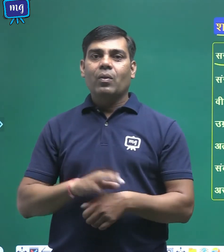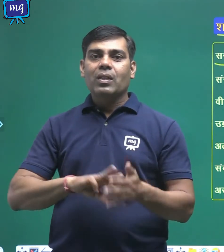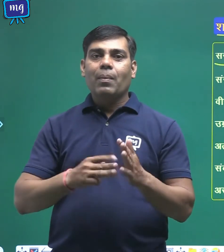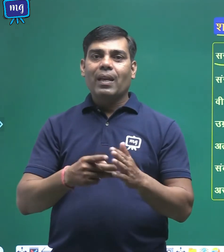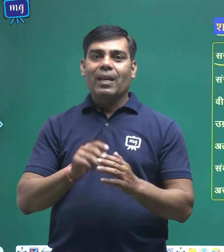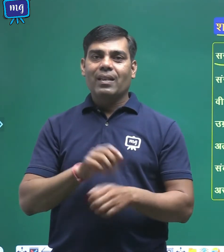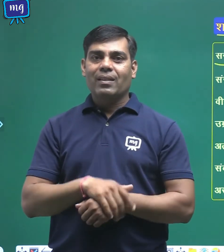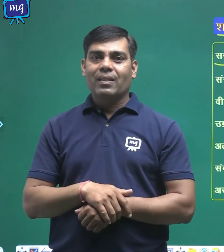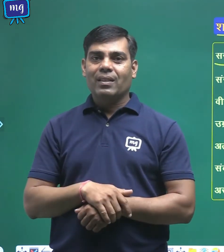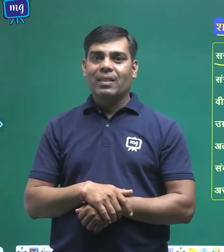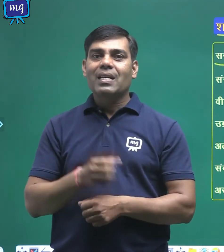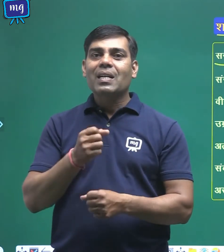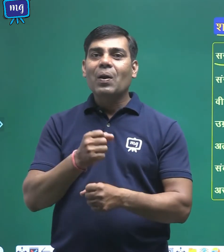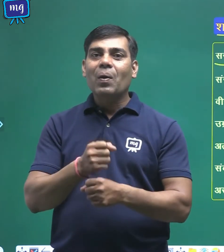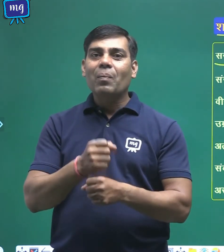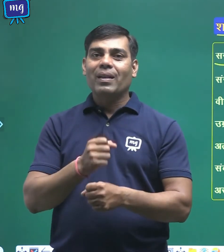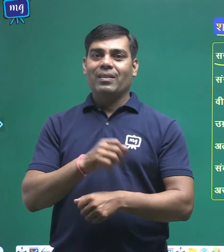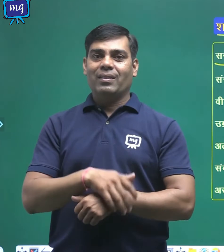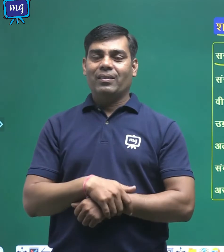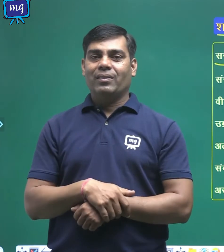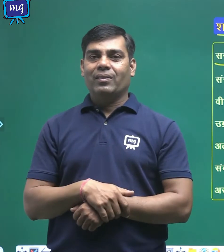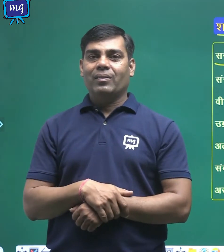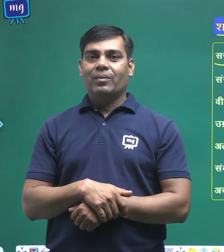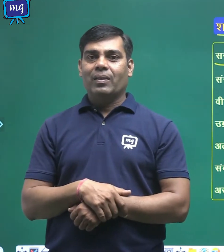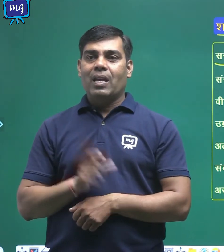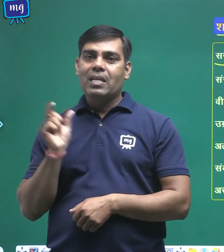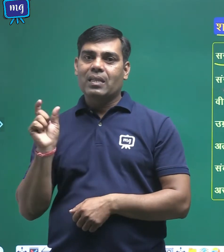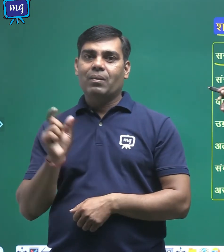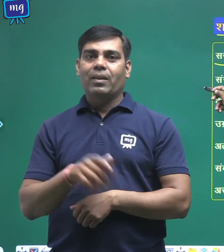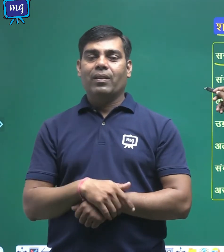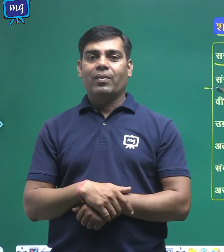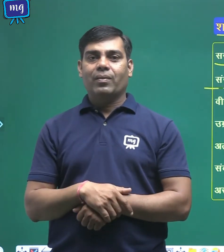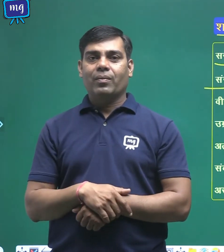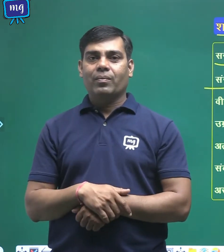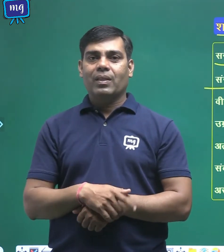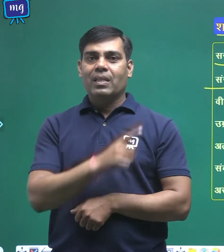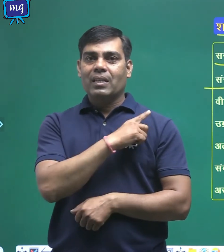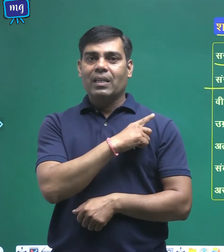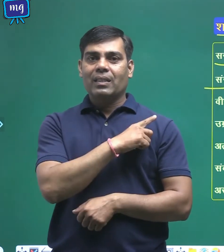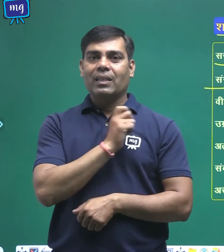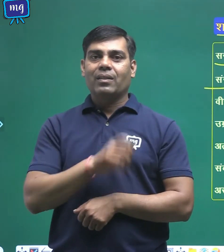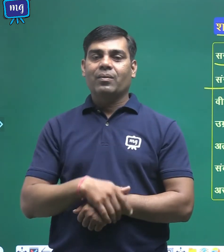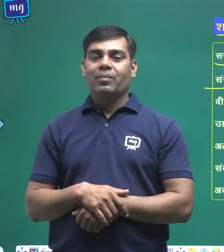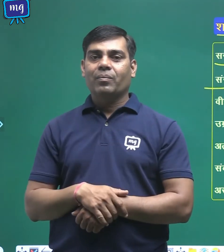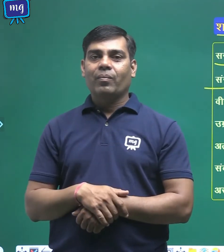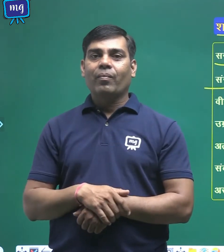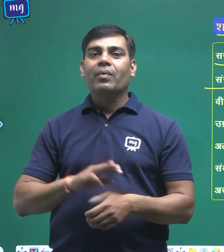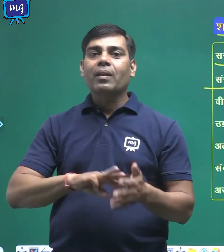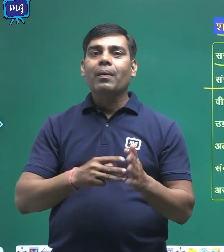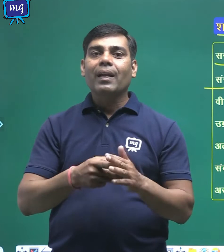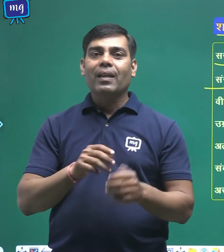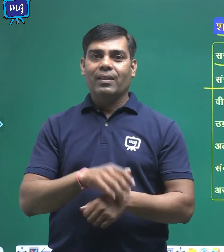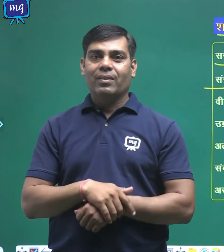है राजकीय। शब्द है संरक्षक, अर्थ